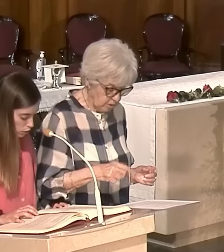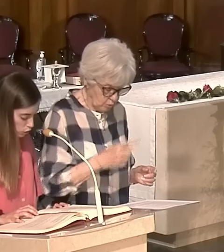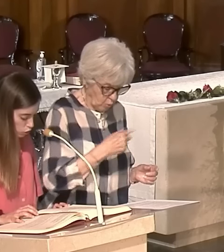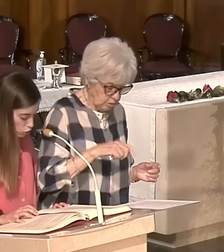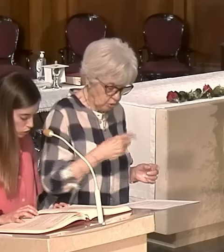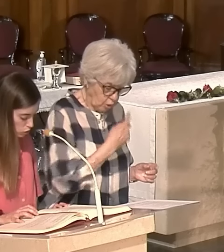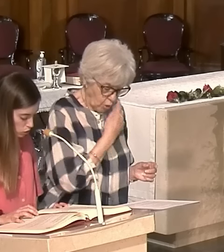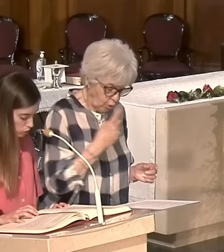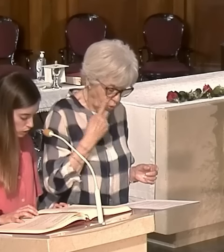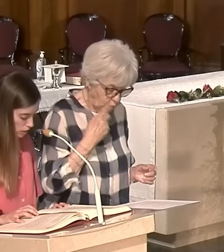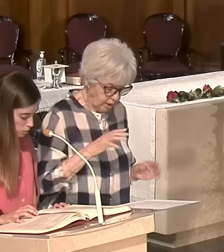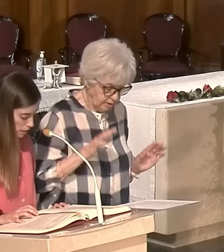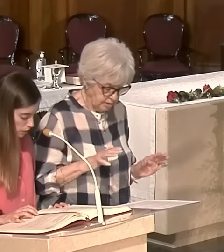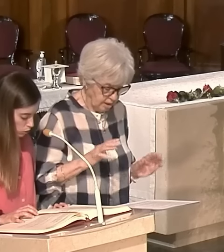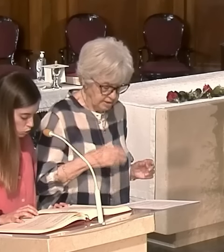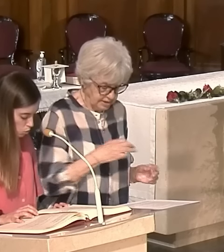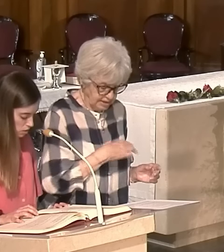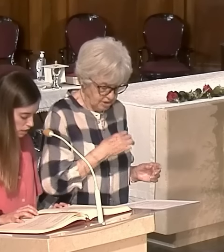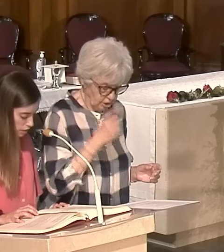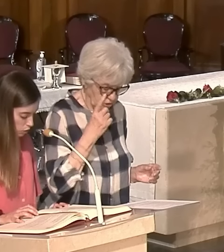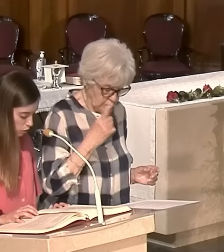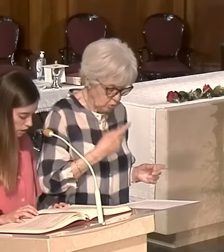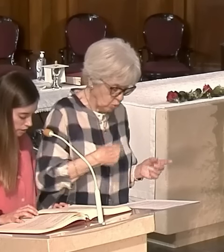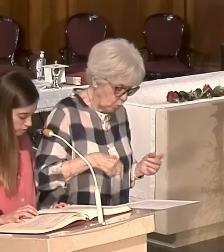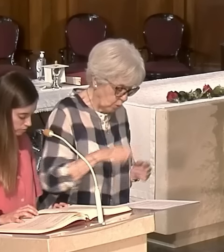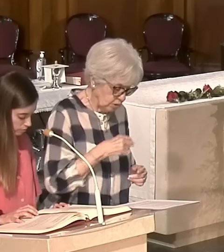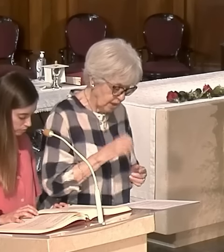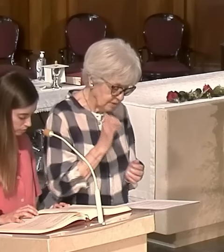Dios nuestro, esperando su misericordia.